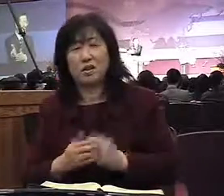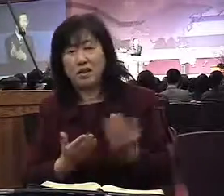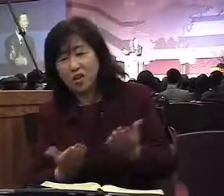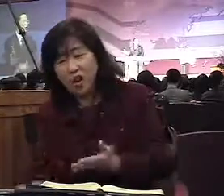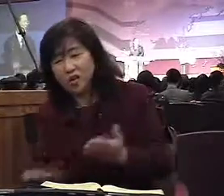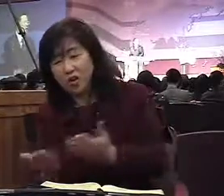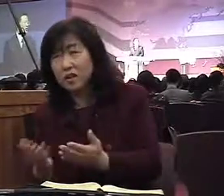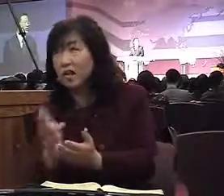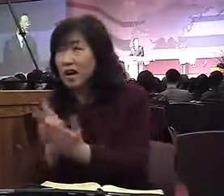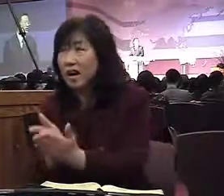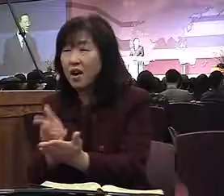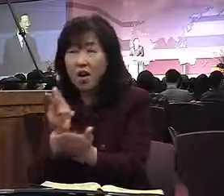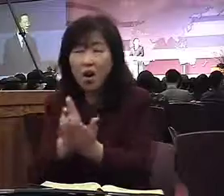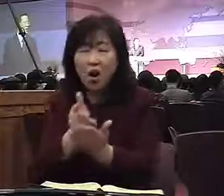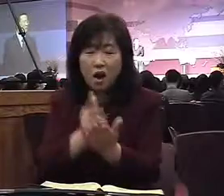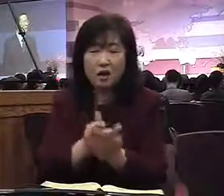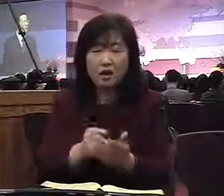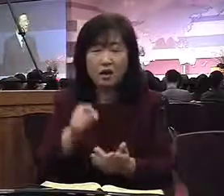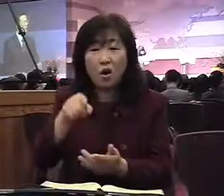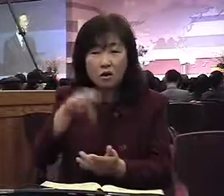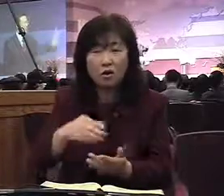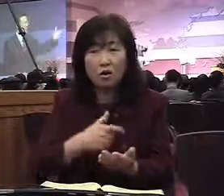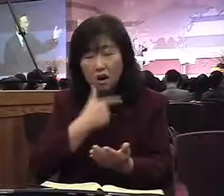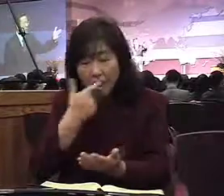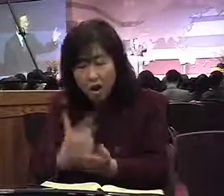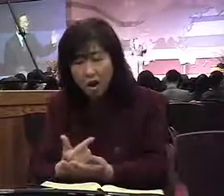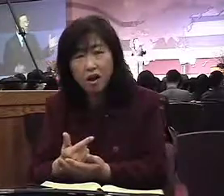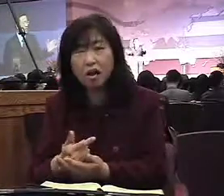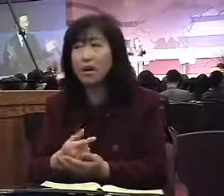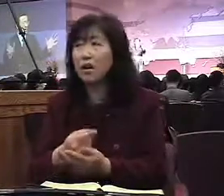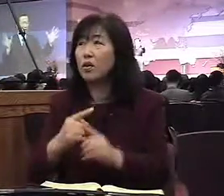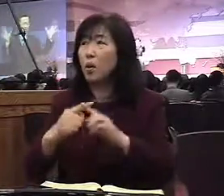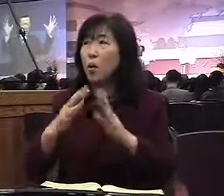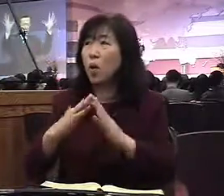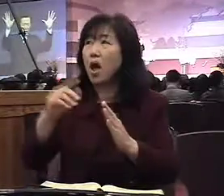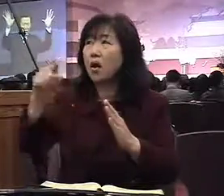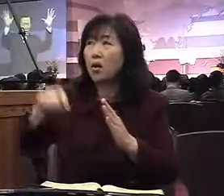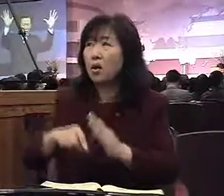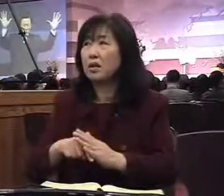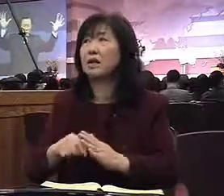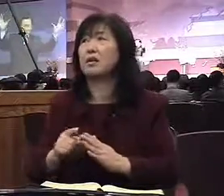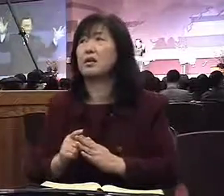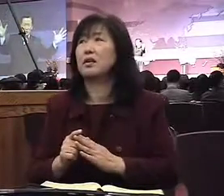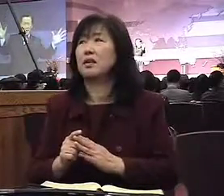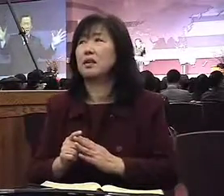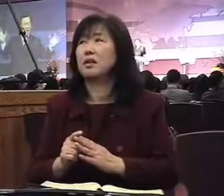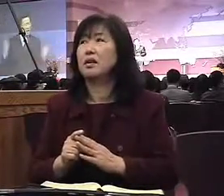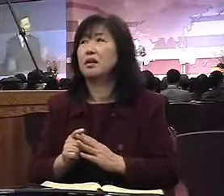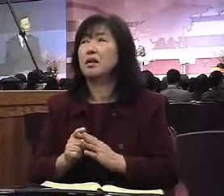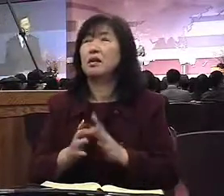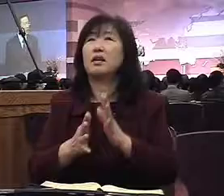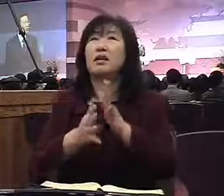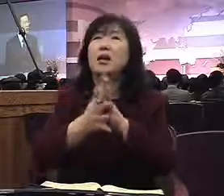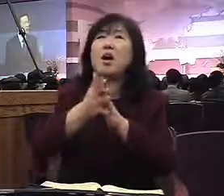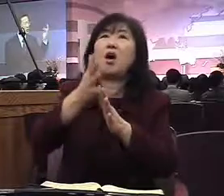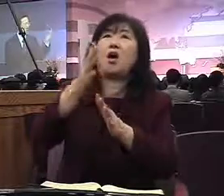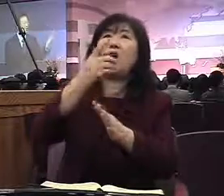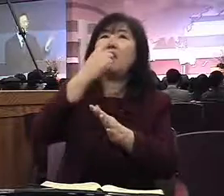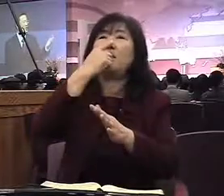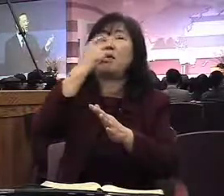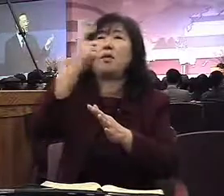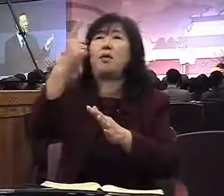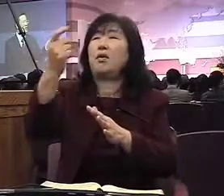여기다 벌써 거기서 감동받아요. 그 다음에 또 들어왔더니 저 건물도 참 벌써